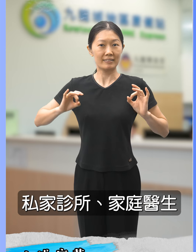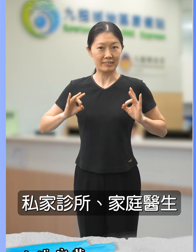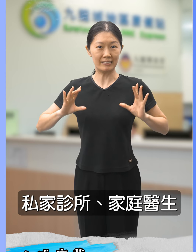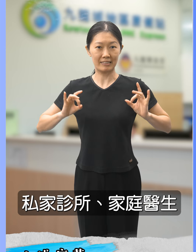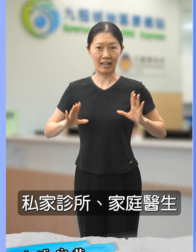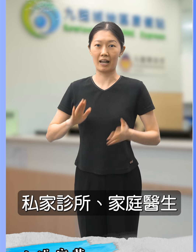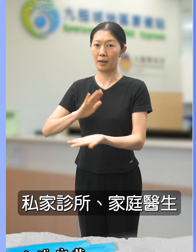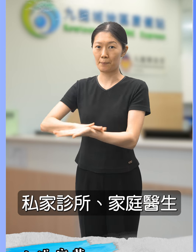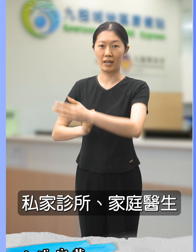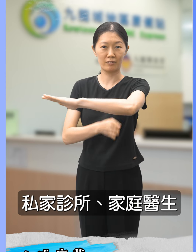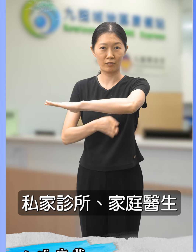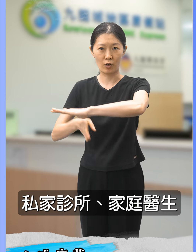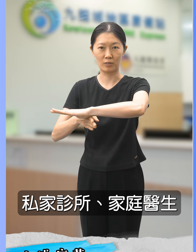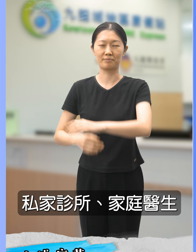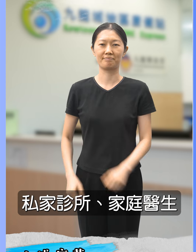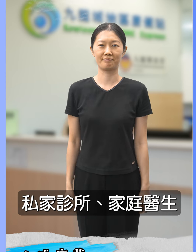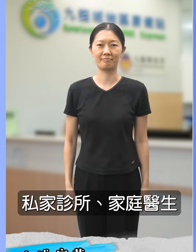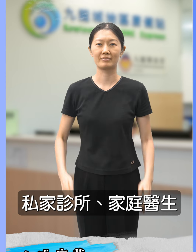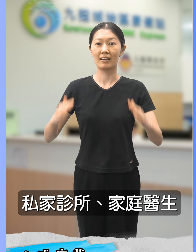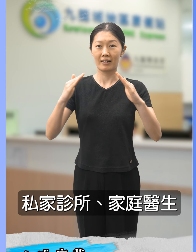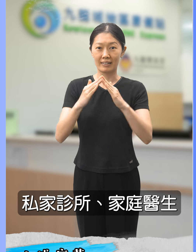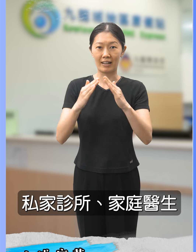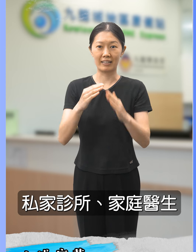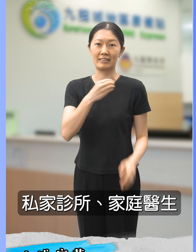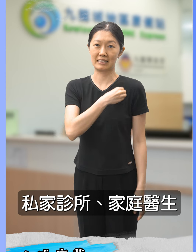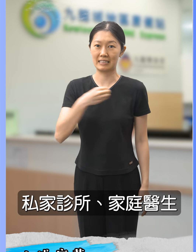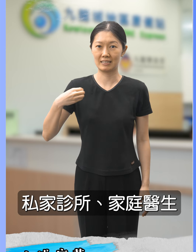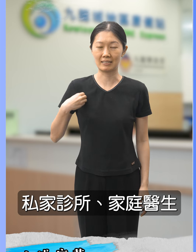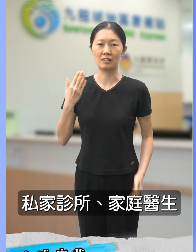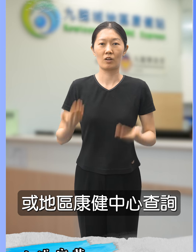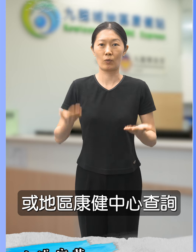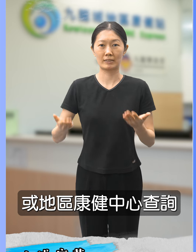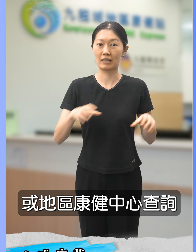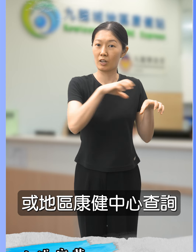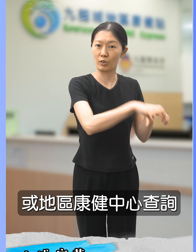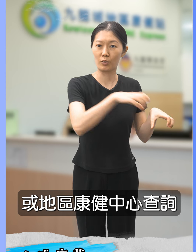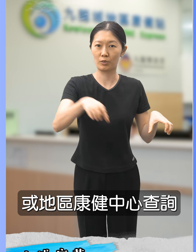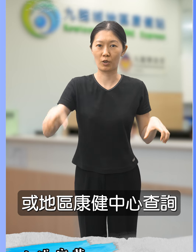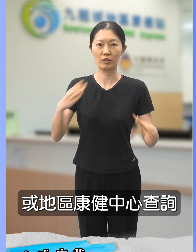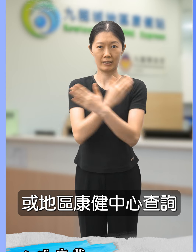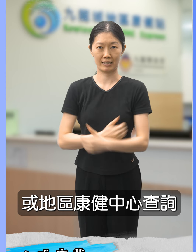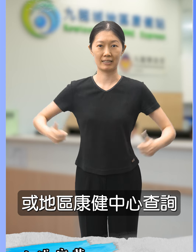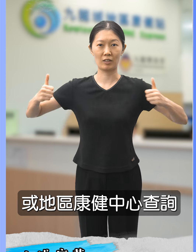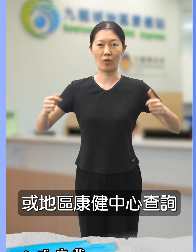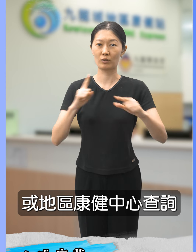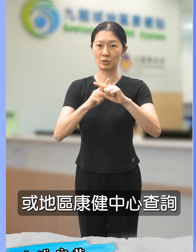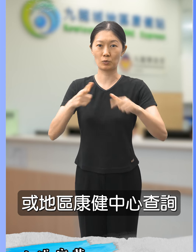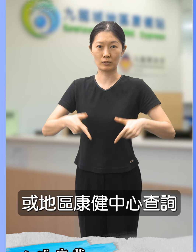私家診所、家庭醫生或地區康健中心查詢。